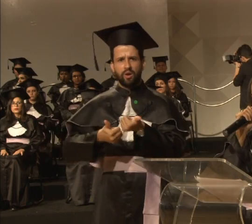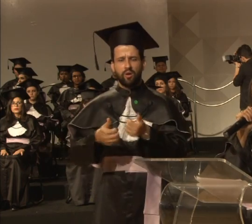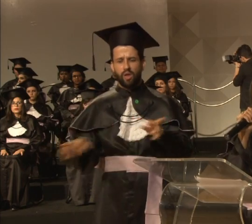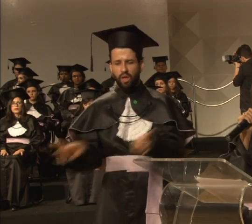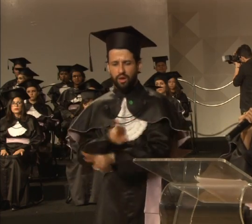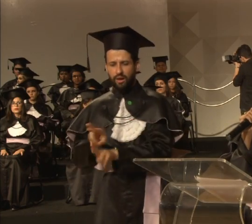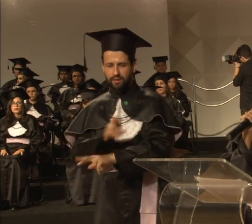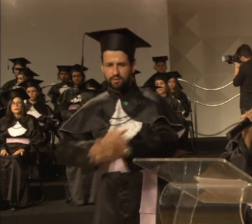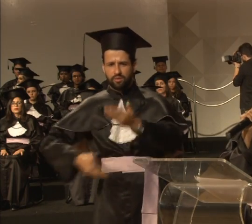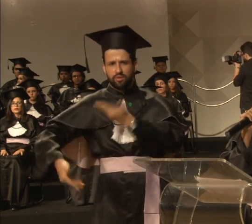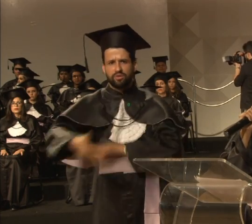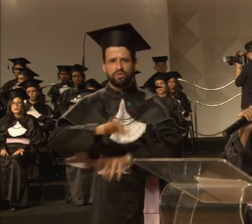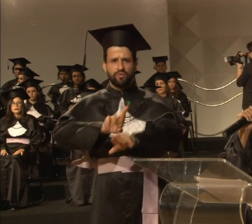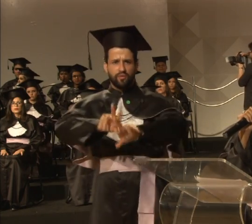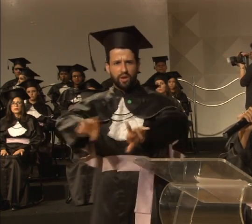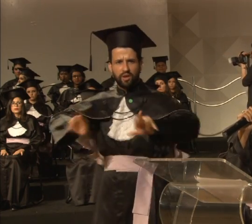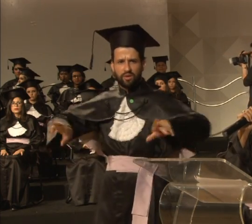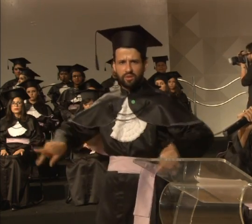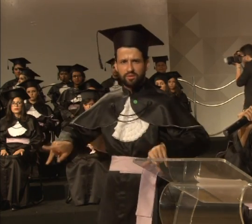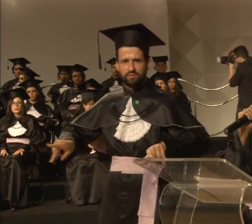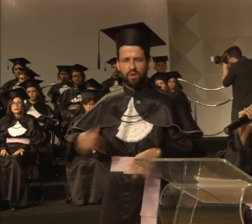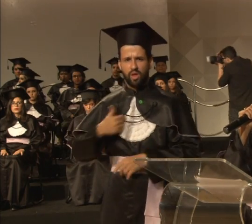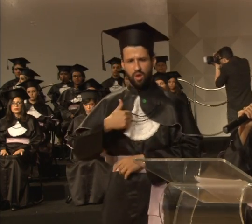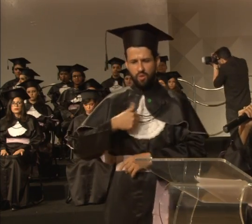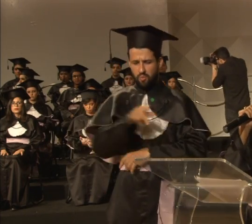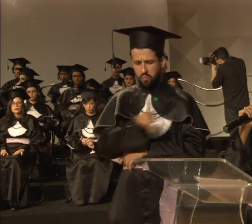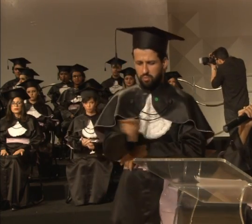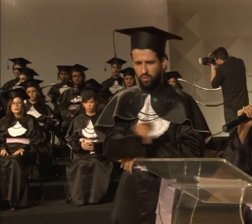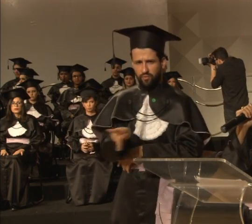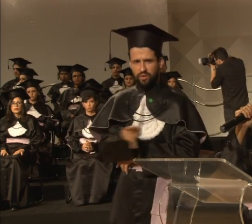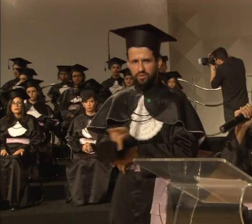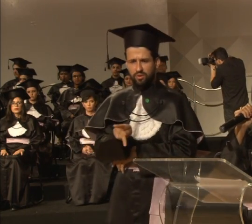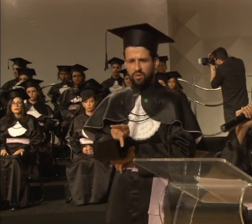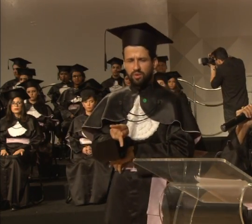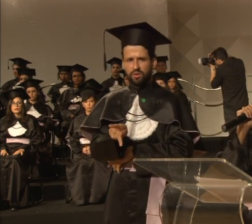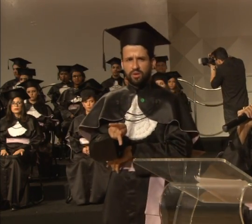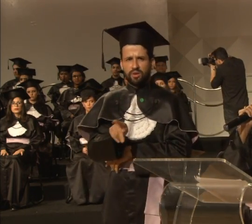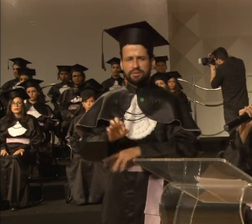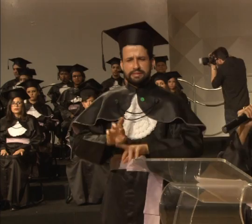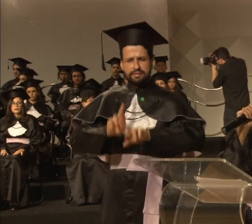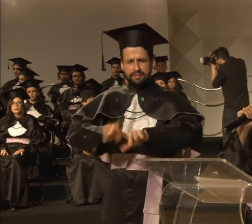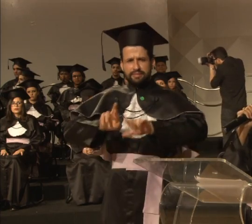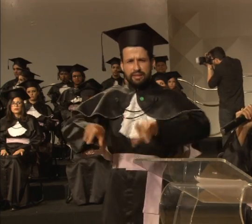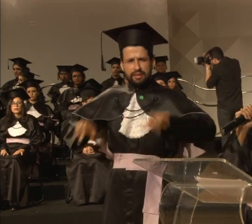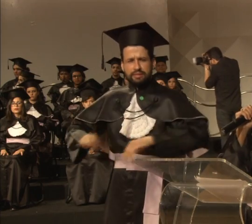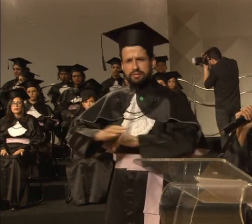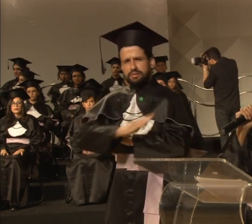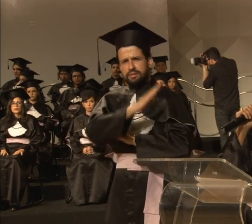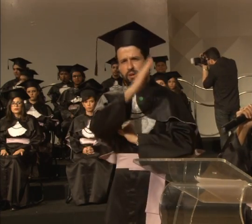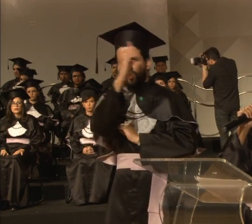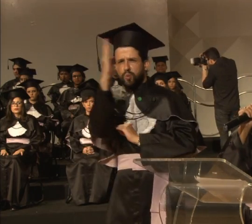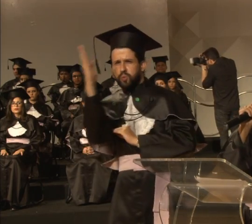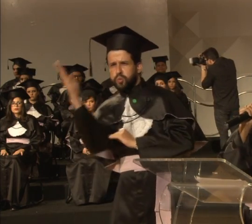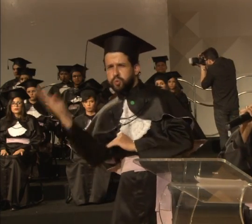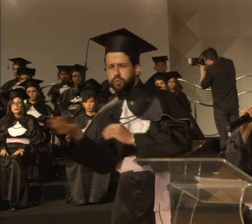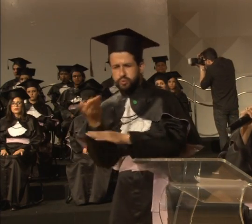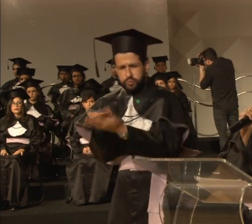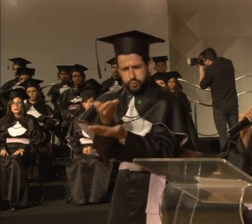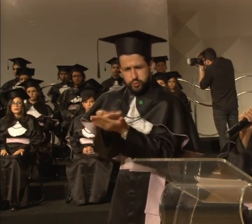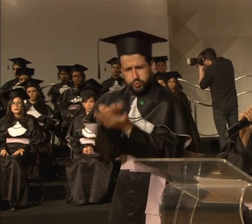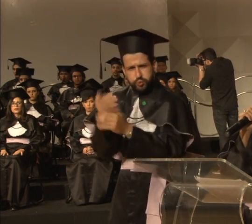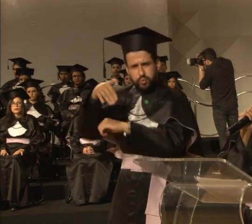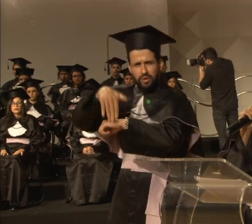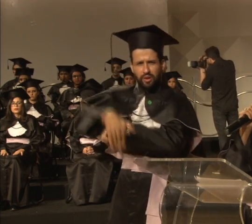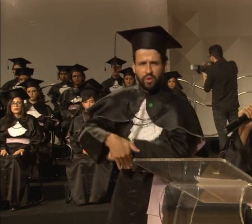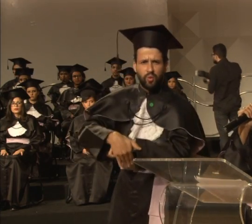as diversidades. Com o professor, passamos grande parte do nosso dia, ou viramos a noite fazendo o trabalho